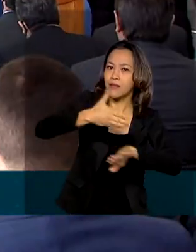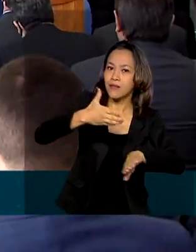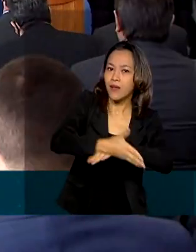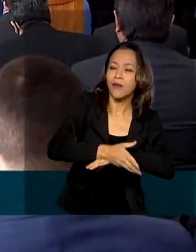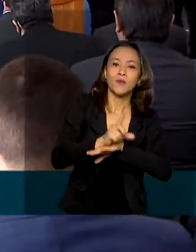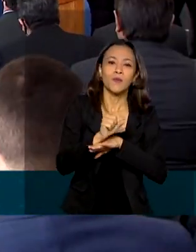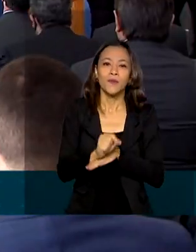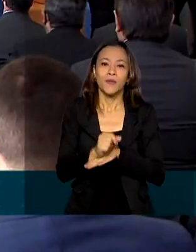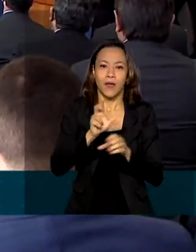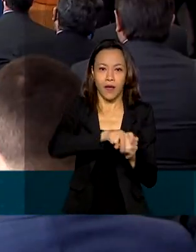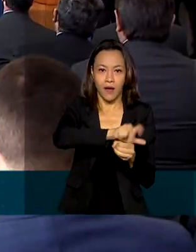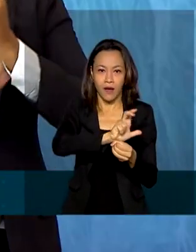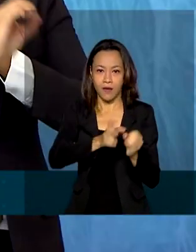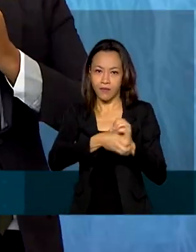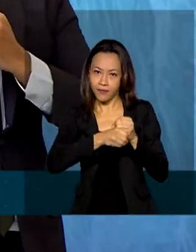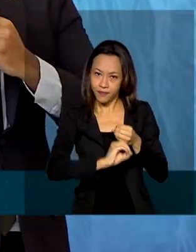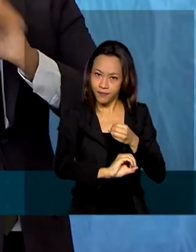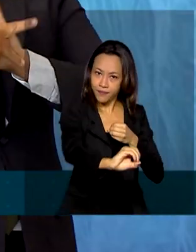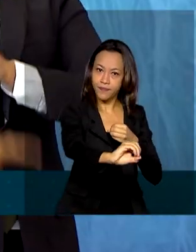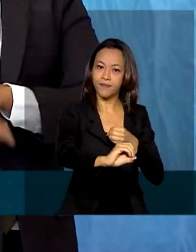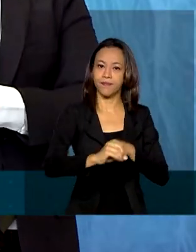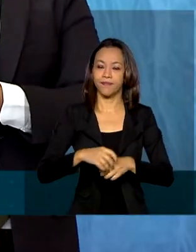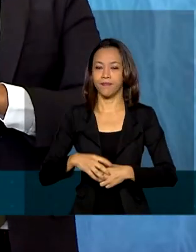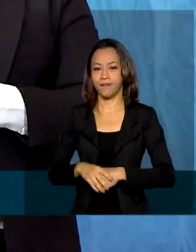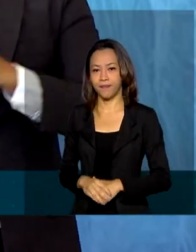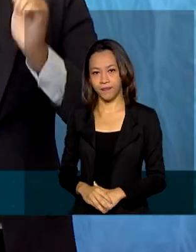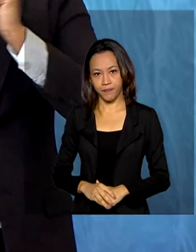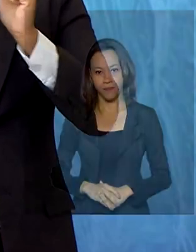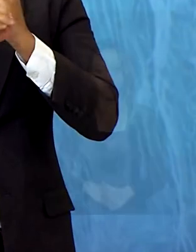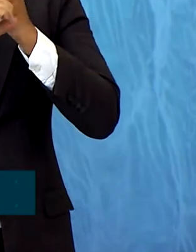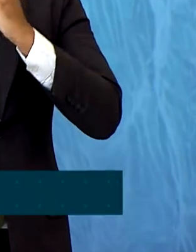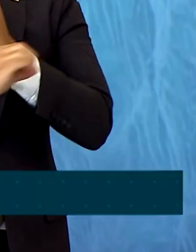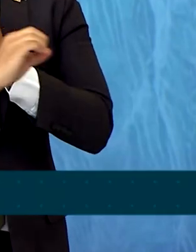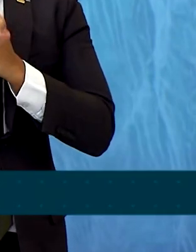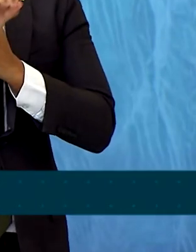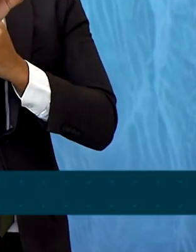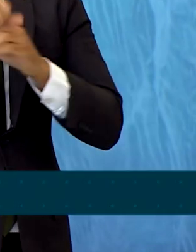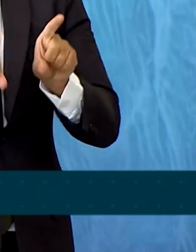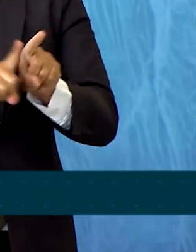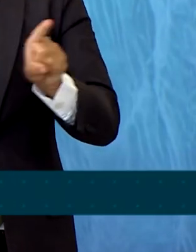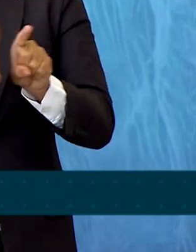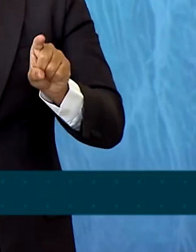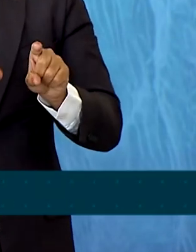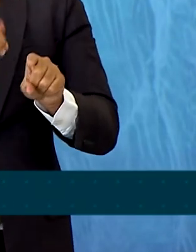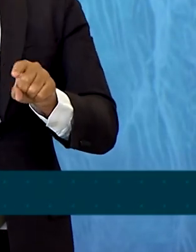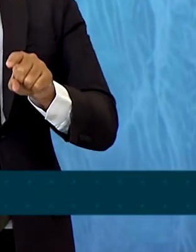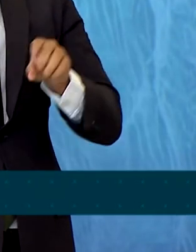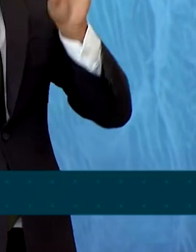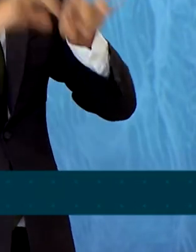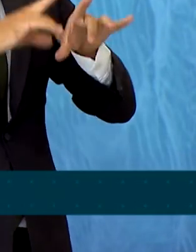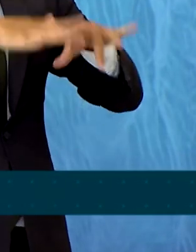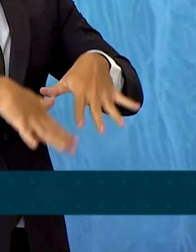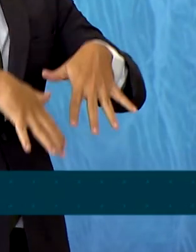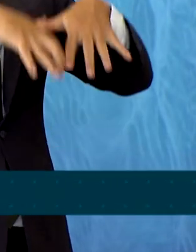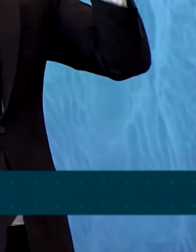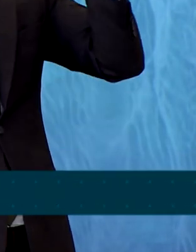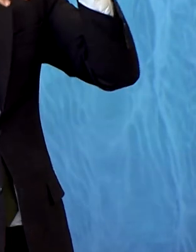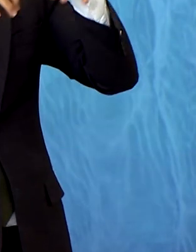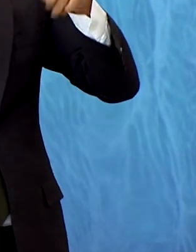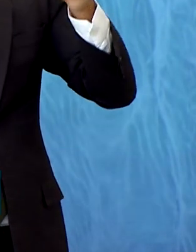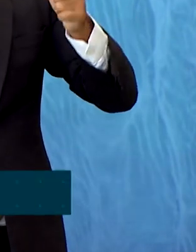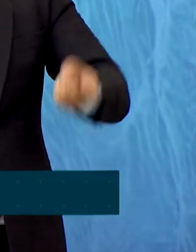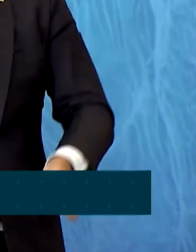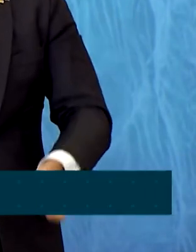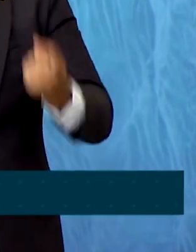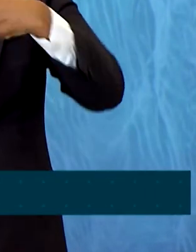ao saneamento básico. Junto com o saneamento e com a gestão dos resíduos, mais um avanço ambiental